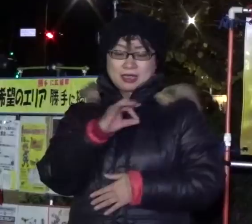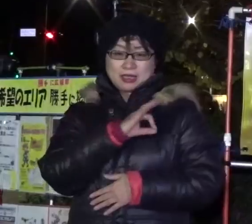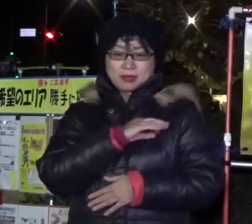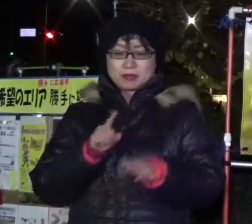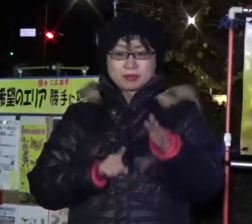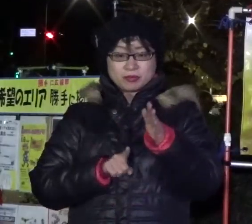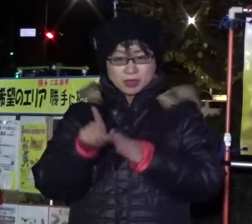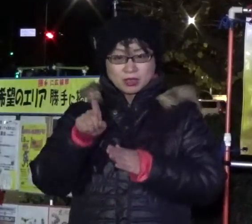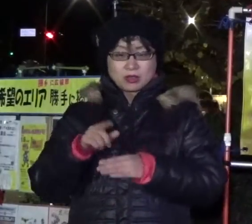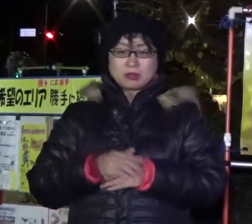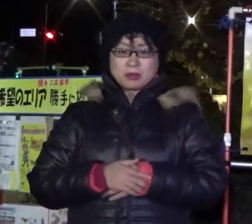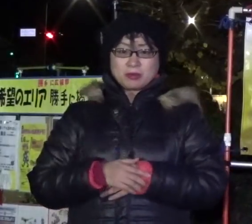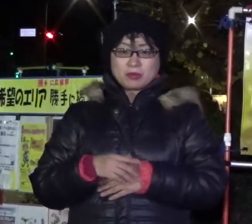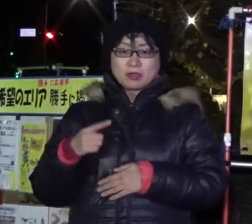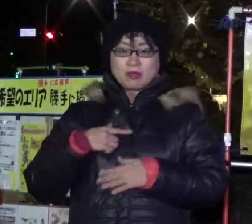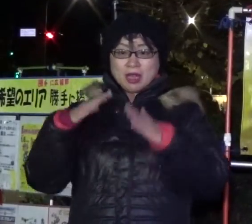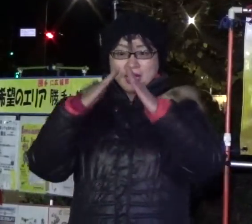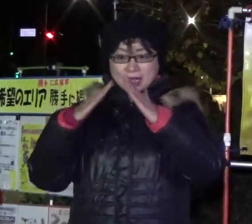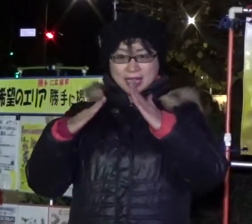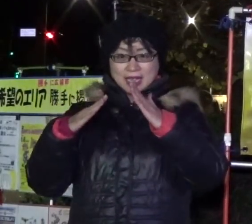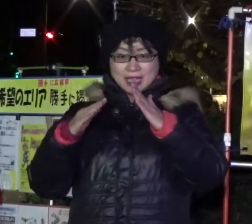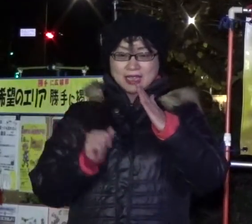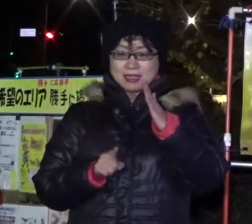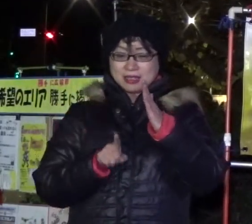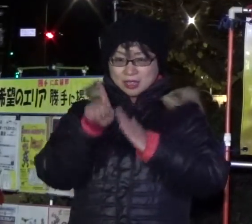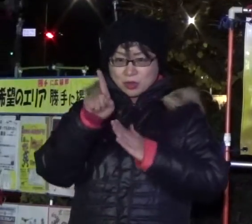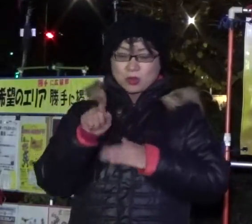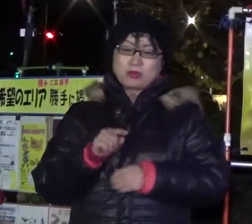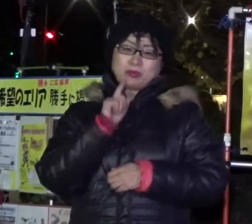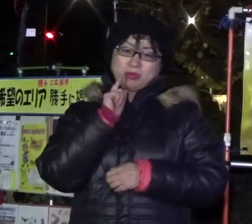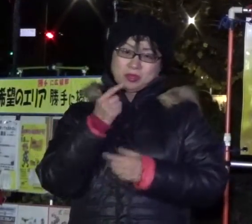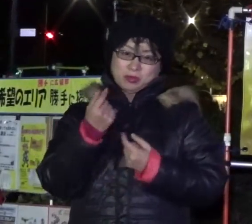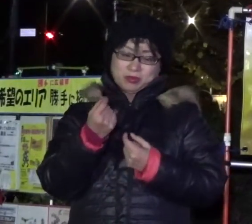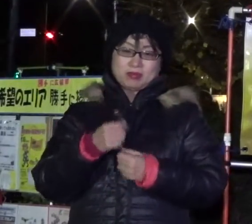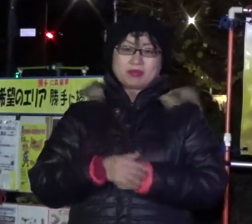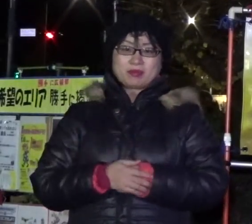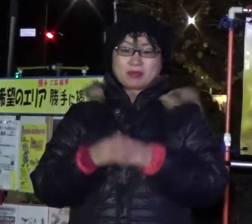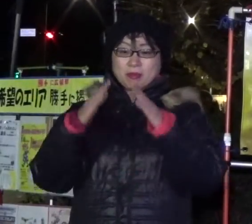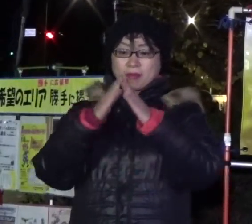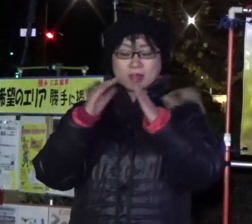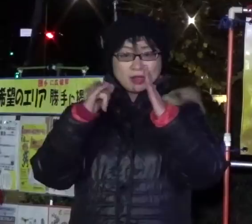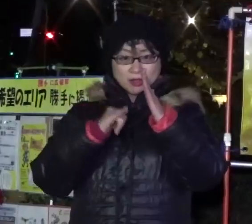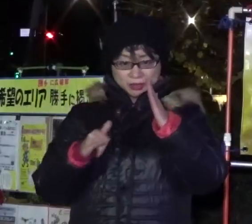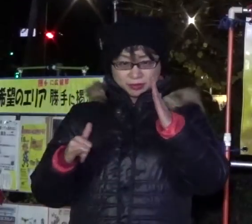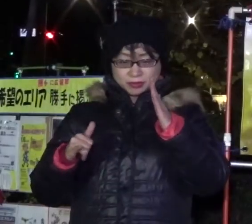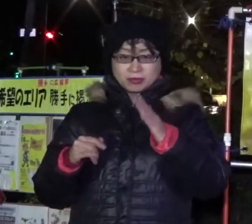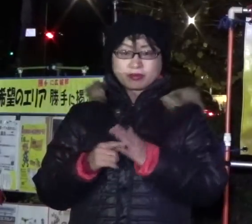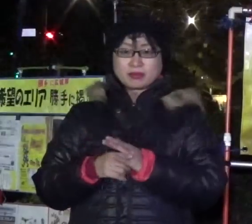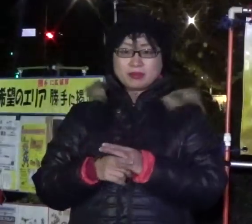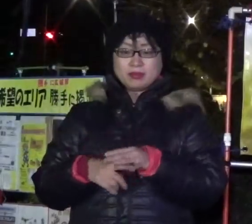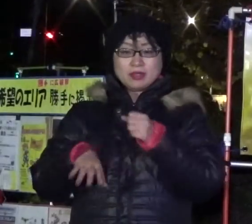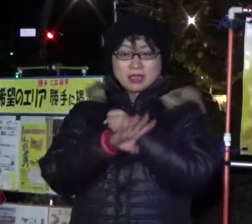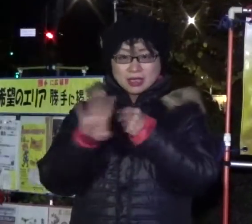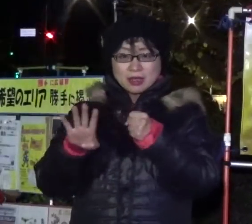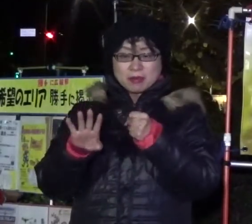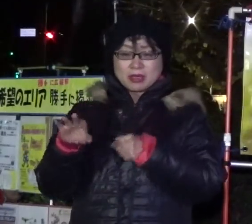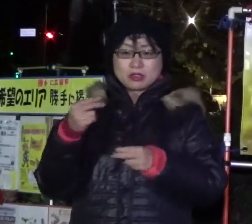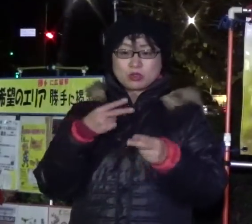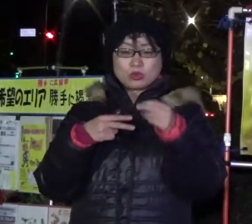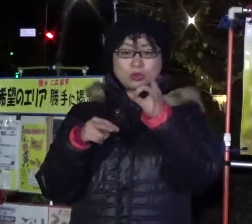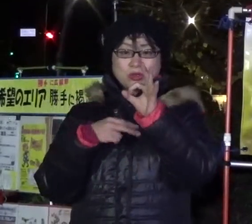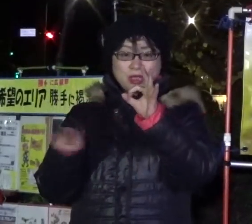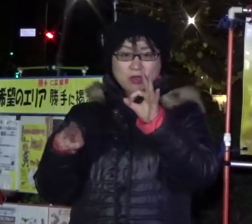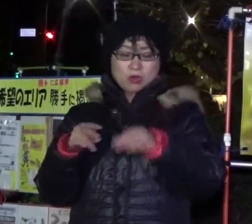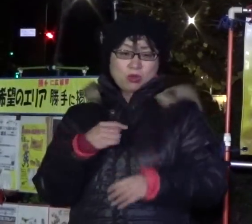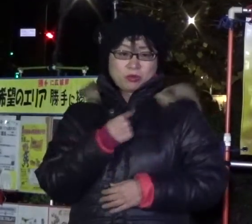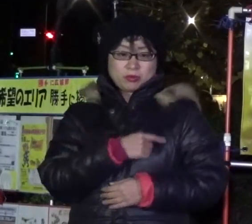ど、私としては我が家代表のつもりです。あの我が家でも、あの原発ゼロ命守れと声を上